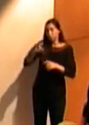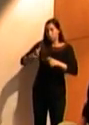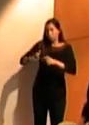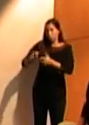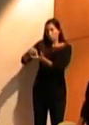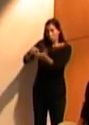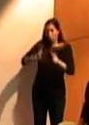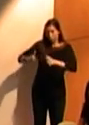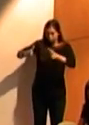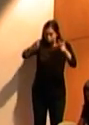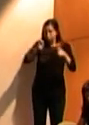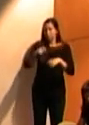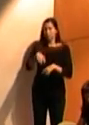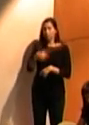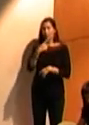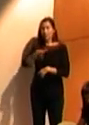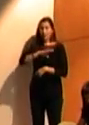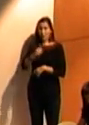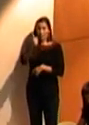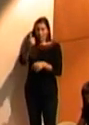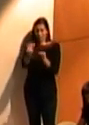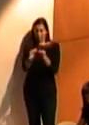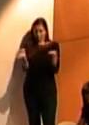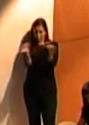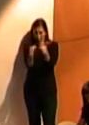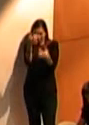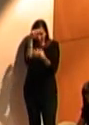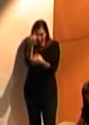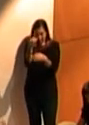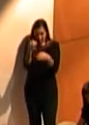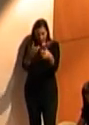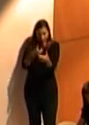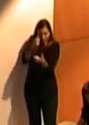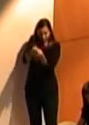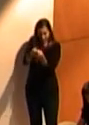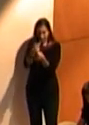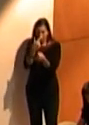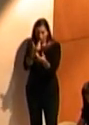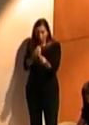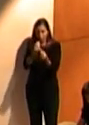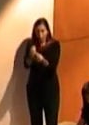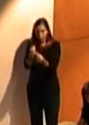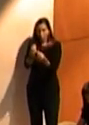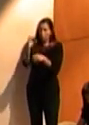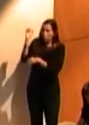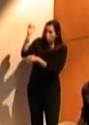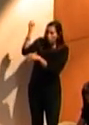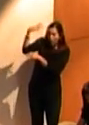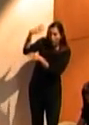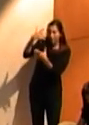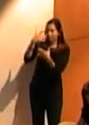approche adaptée et un espace adapté en maîtrisant les différentes sollicitations sensorielles, donc la lumière,